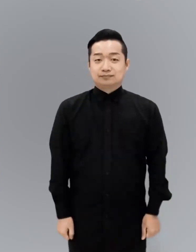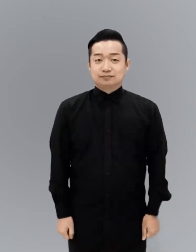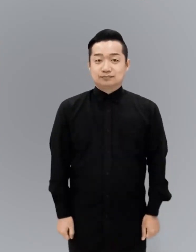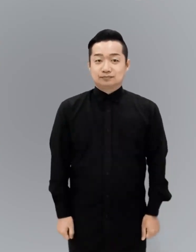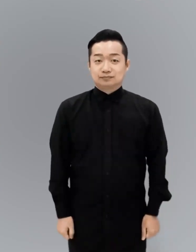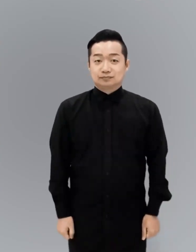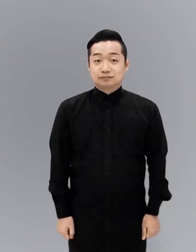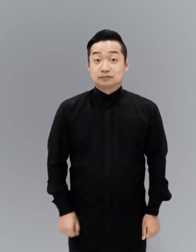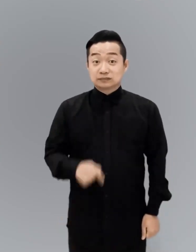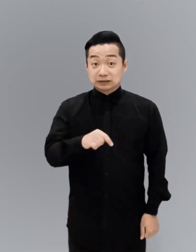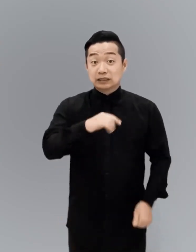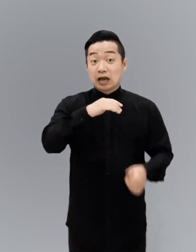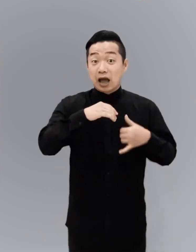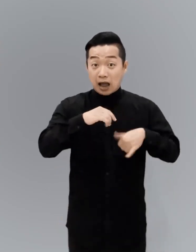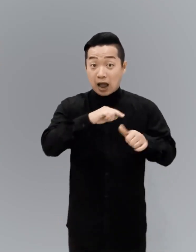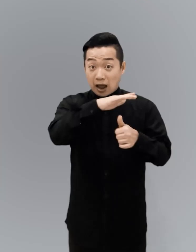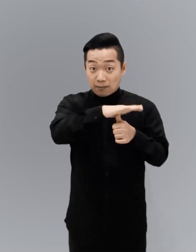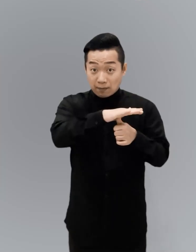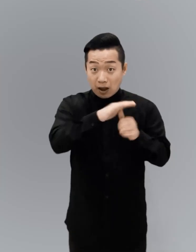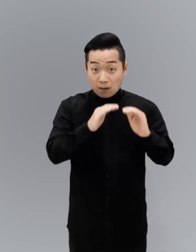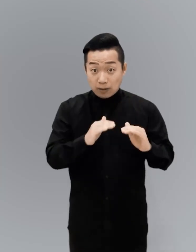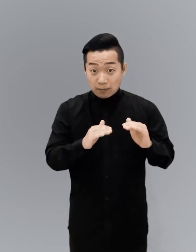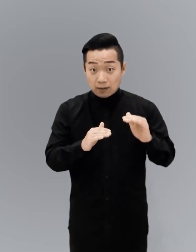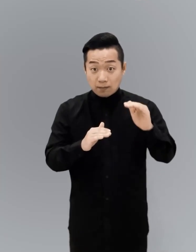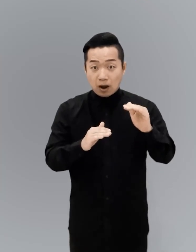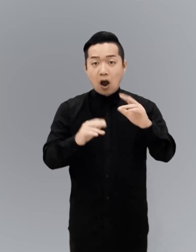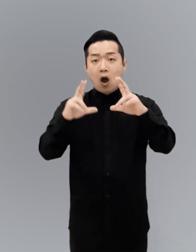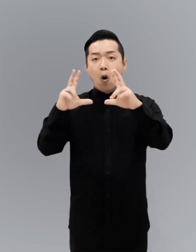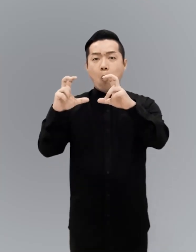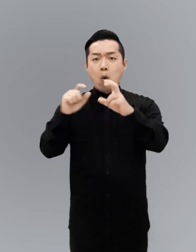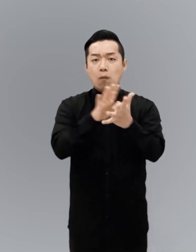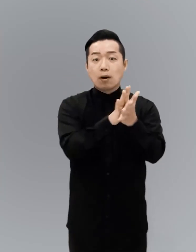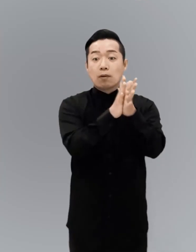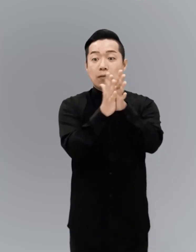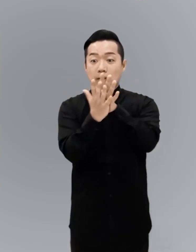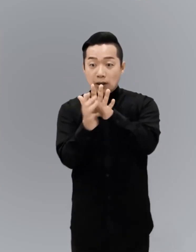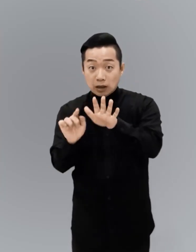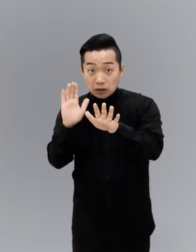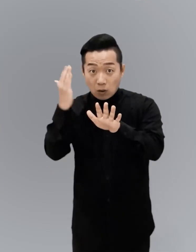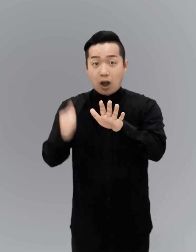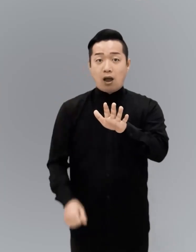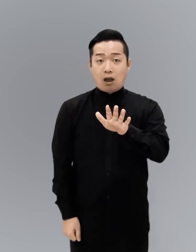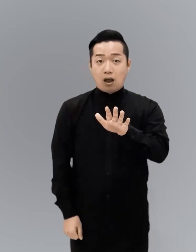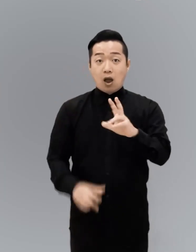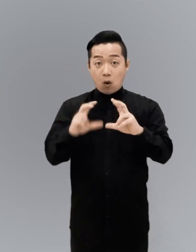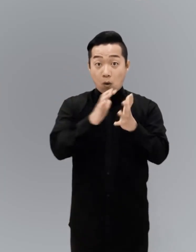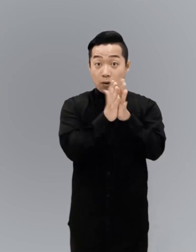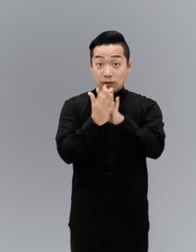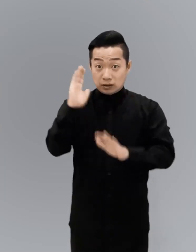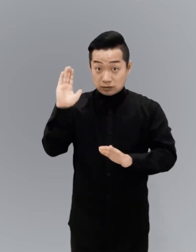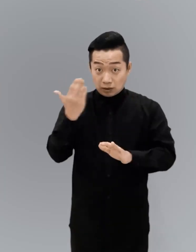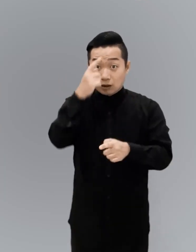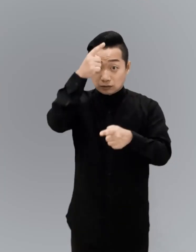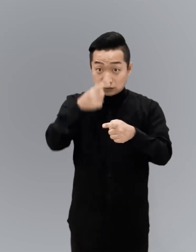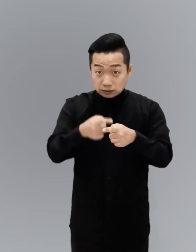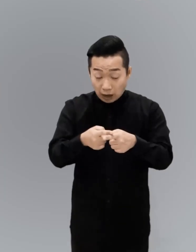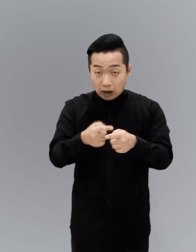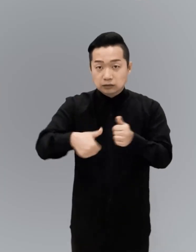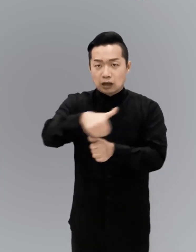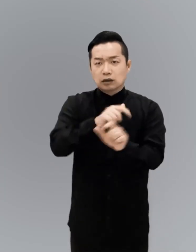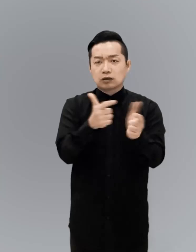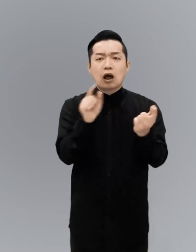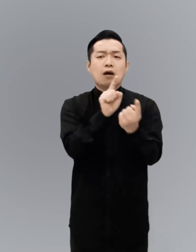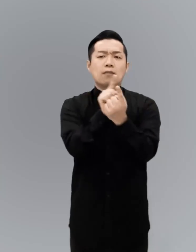돼요. 그러면서 아이가 점점점 공이 되어 가는데요. 이 공이 되어 가다가 여러